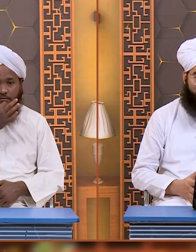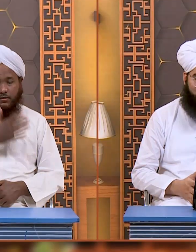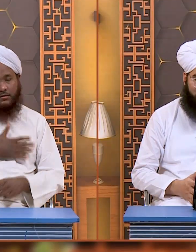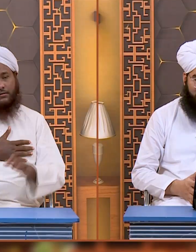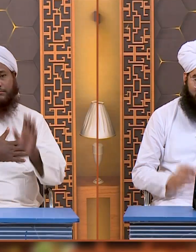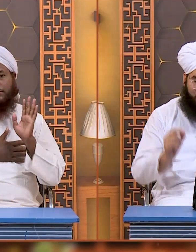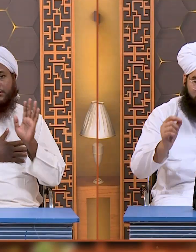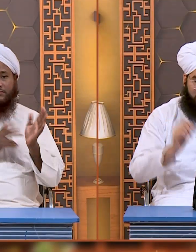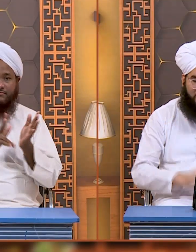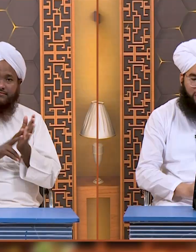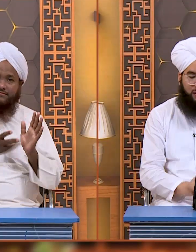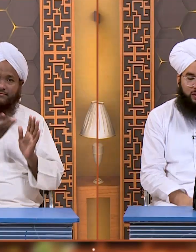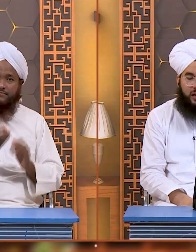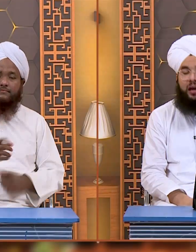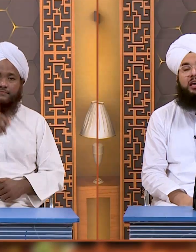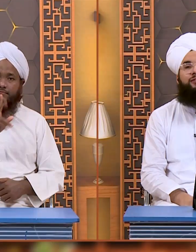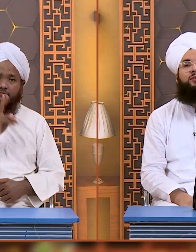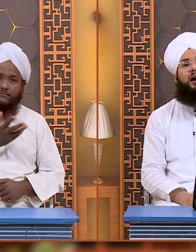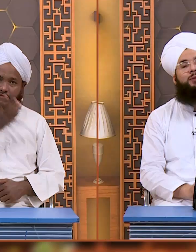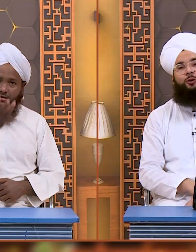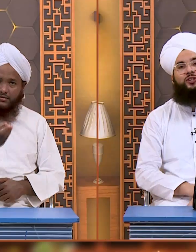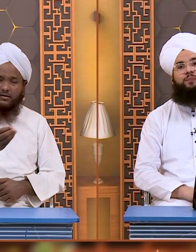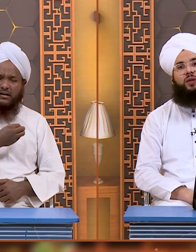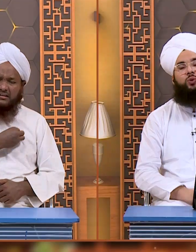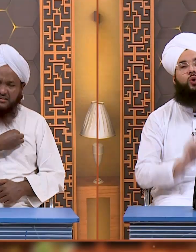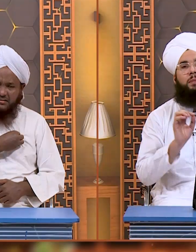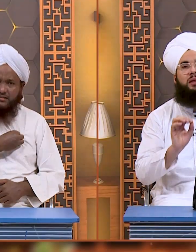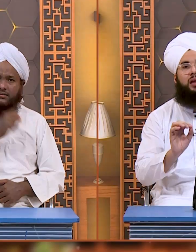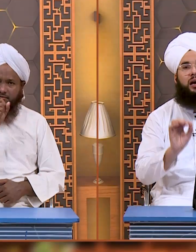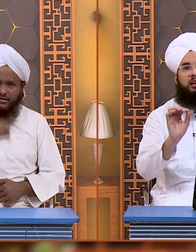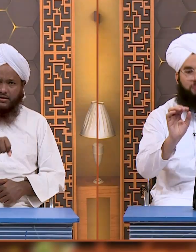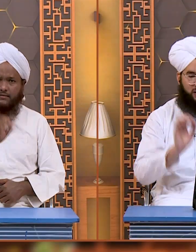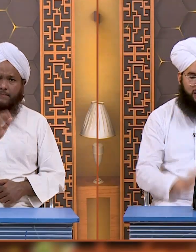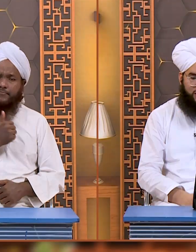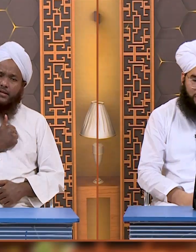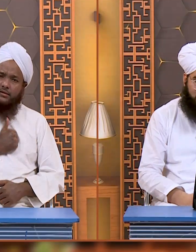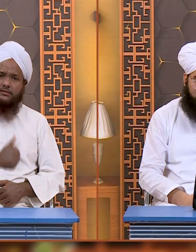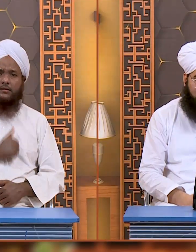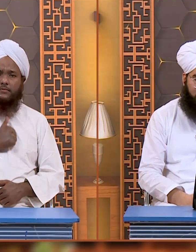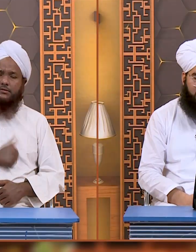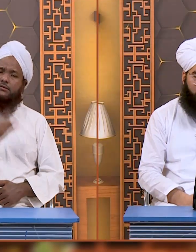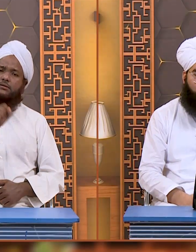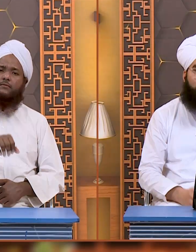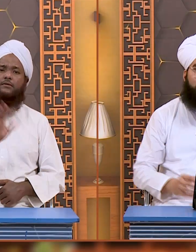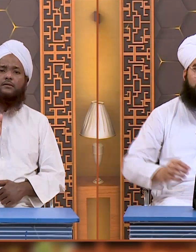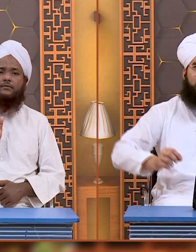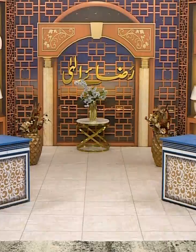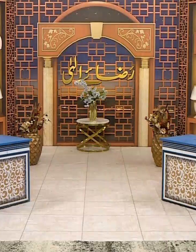فرمائے. ایک اور بات ہے، تکالیف اگر پہنچے تو ہمیں تکالیف پر صبر کرنا ہے، اور اس